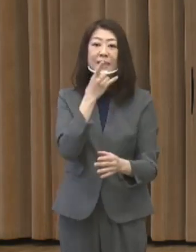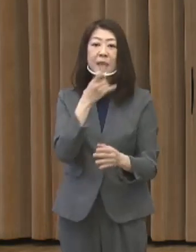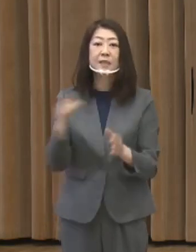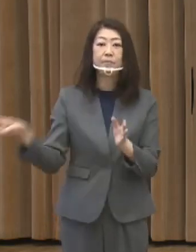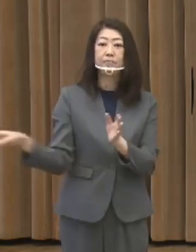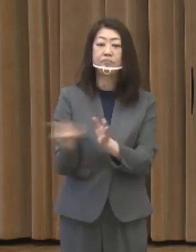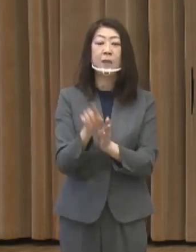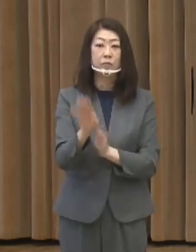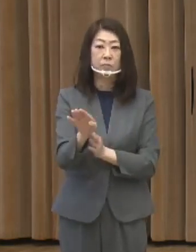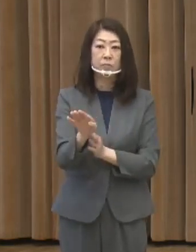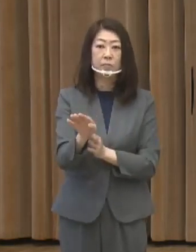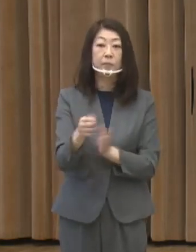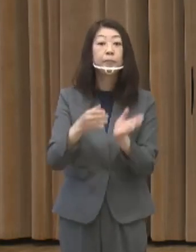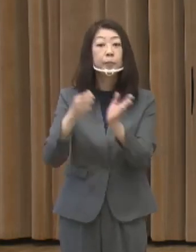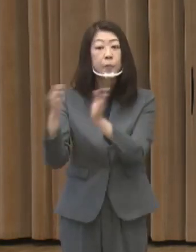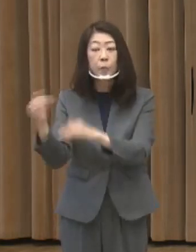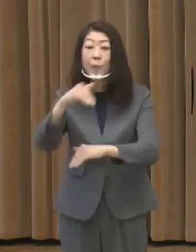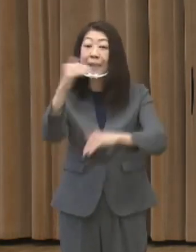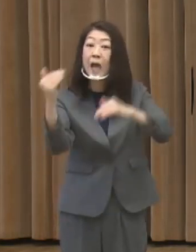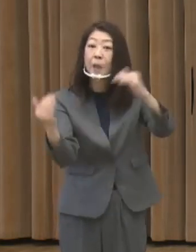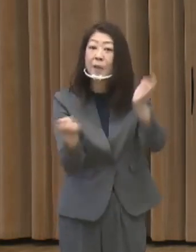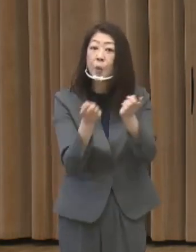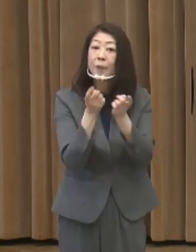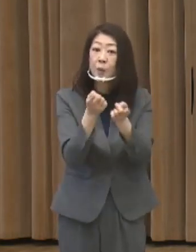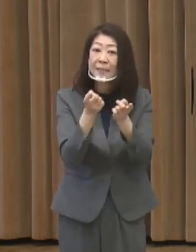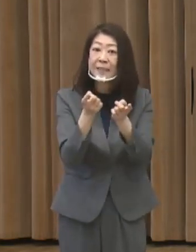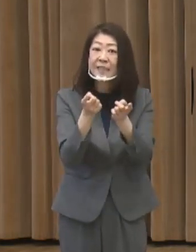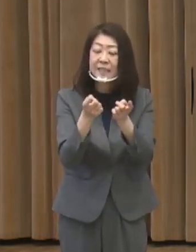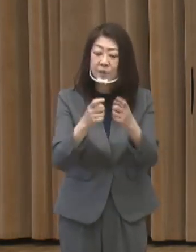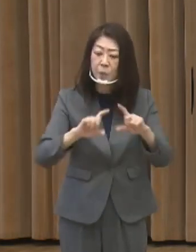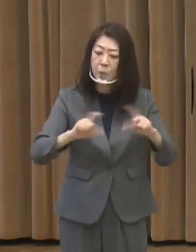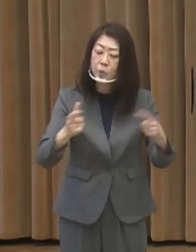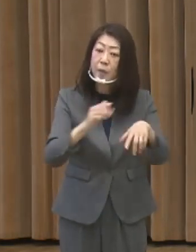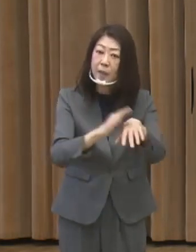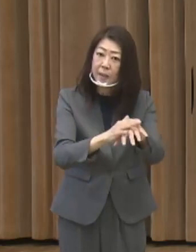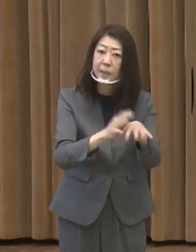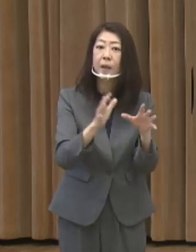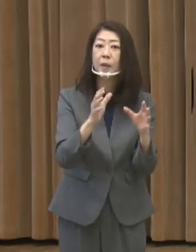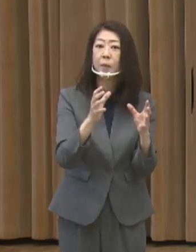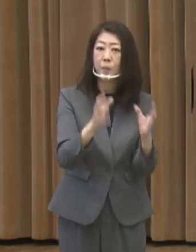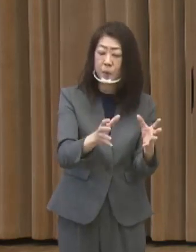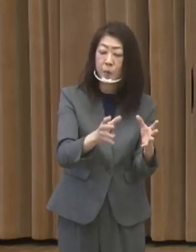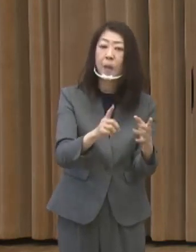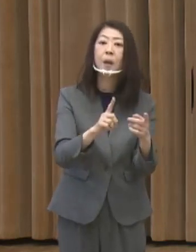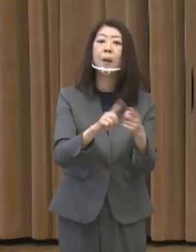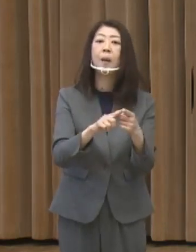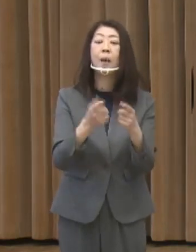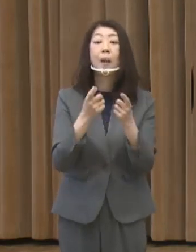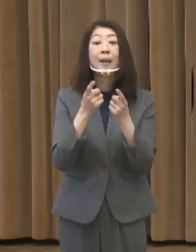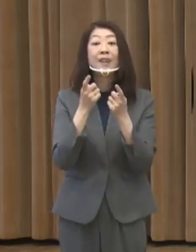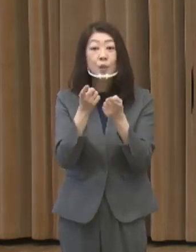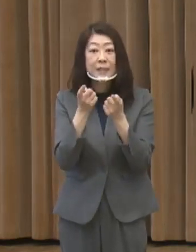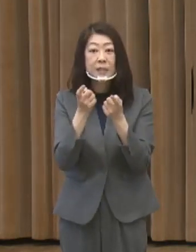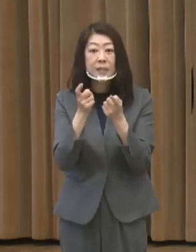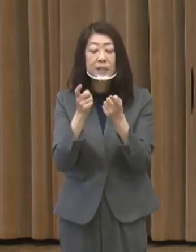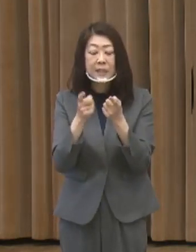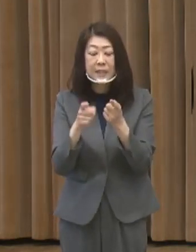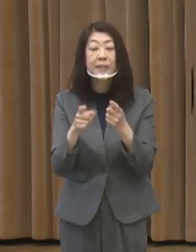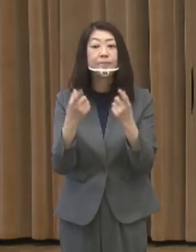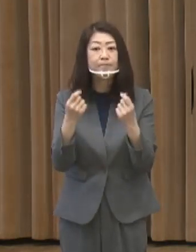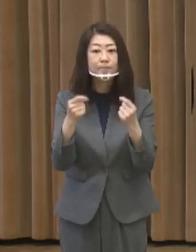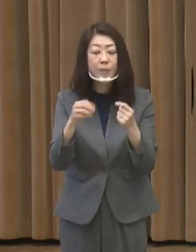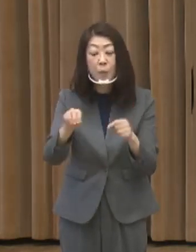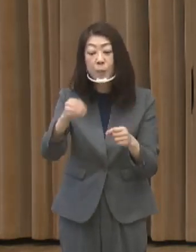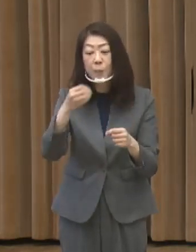他方で野生のイノシシ自体の繁殖の状況もそうですし、それからイノシシにいわゆる抗体がついているかどう